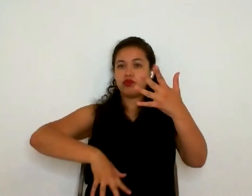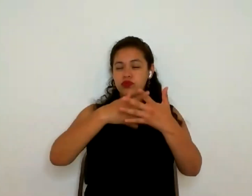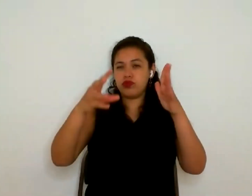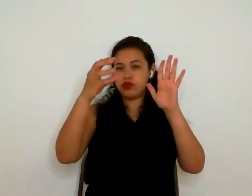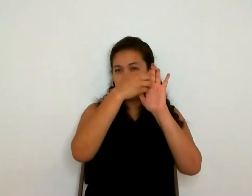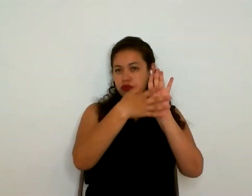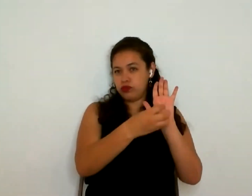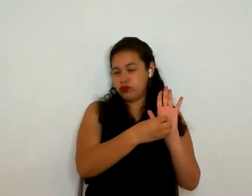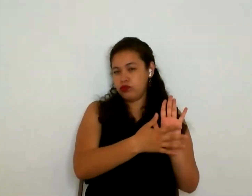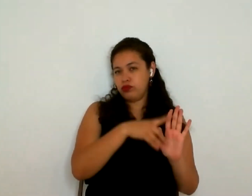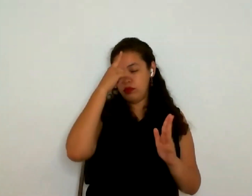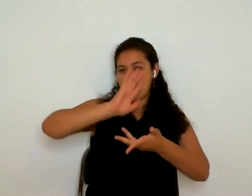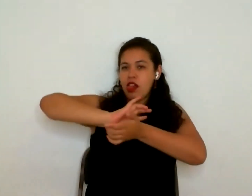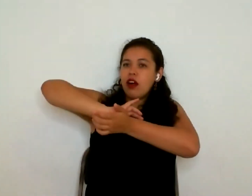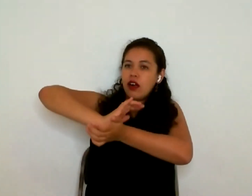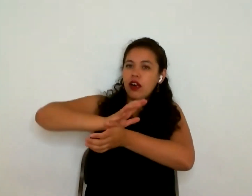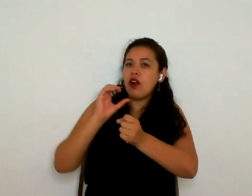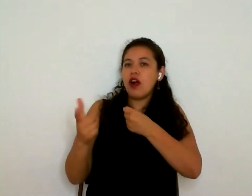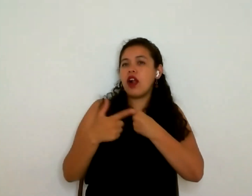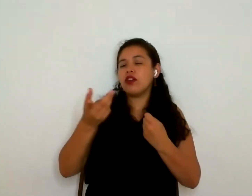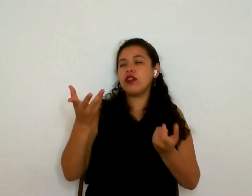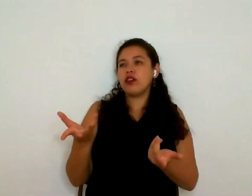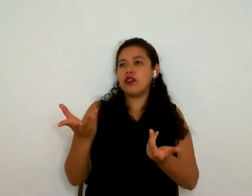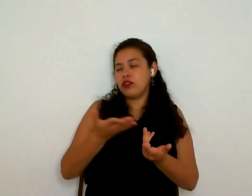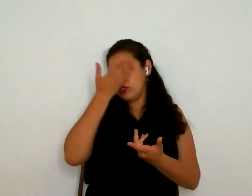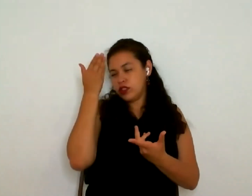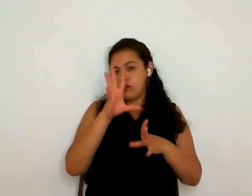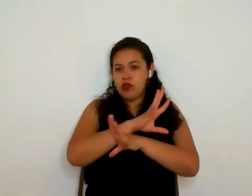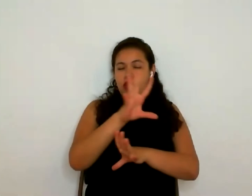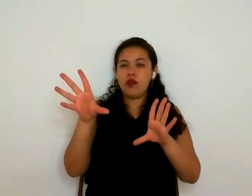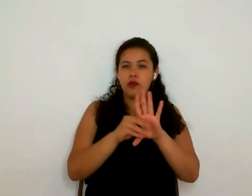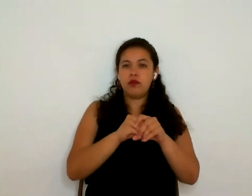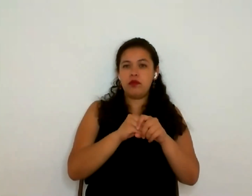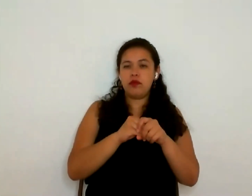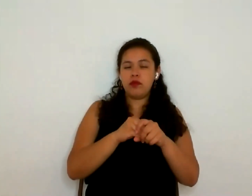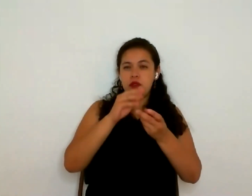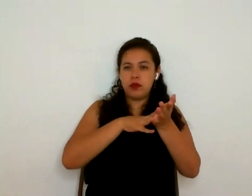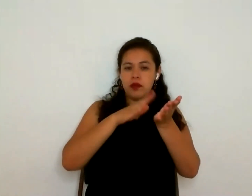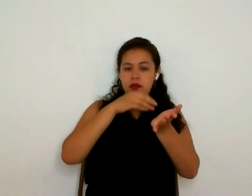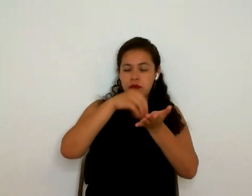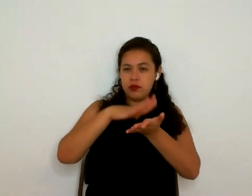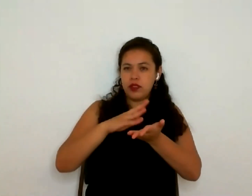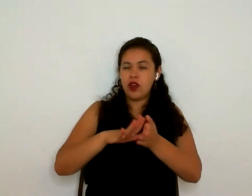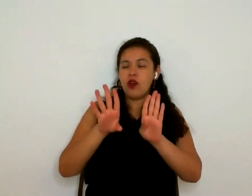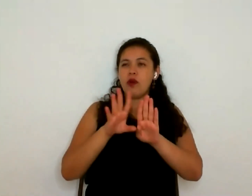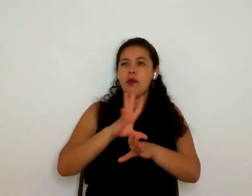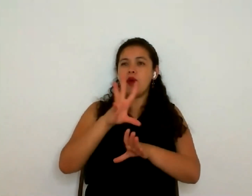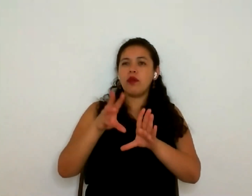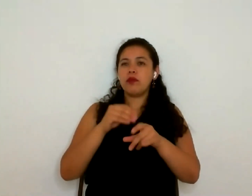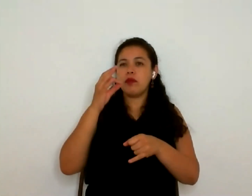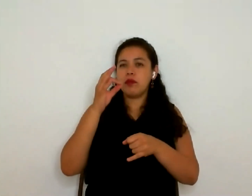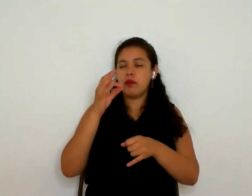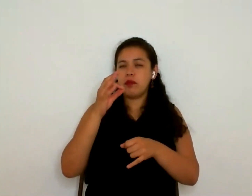parte de discriminación o algo así que no vaya a estar completo en la documentación como para llenar